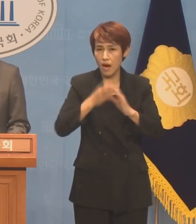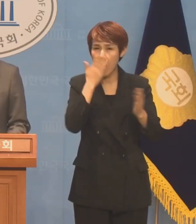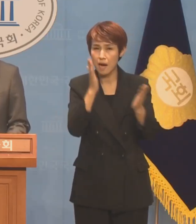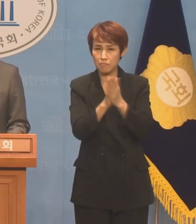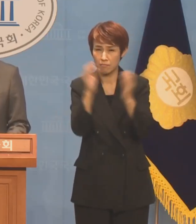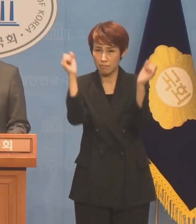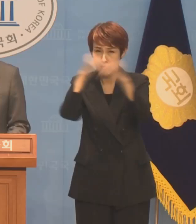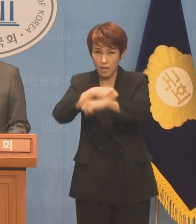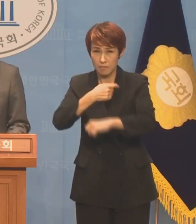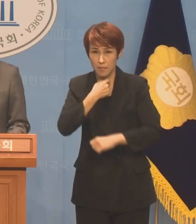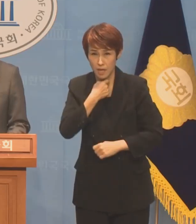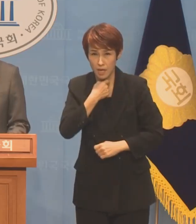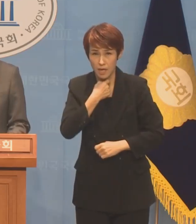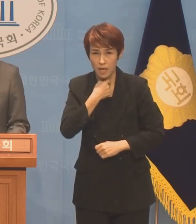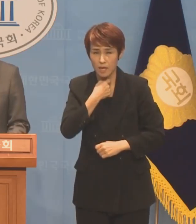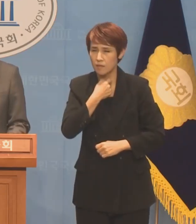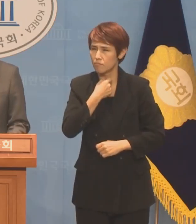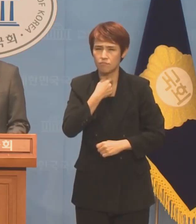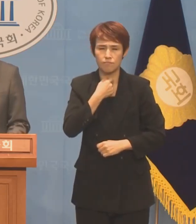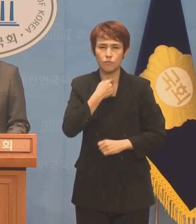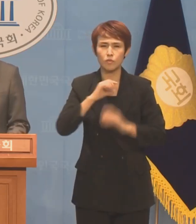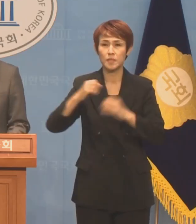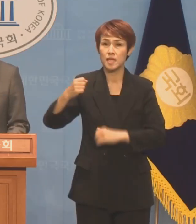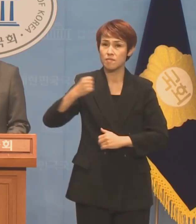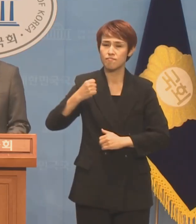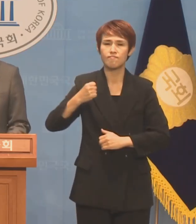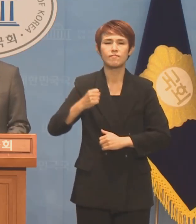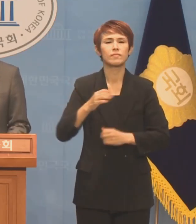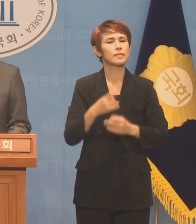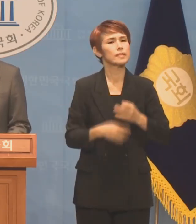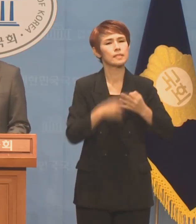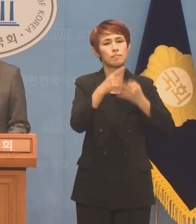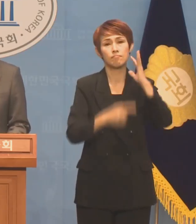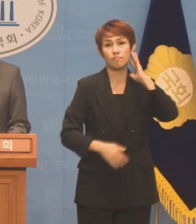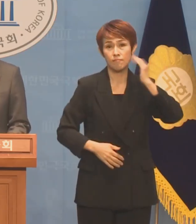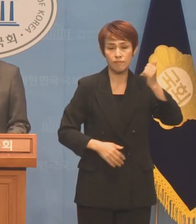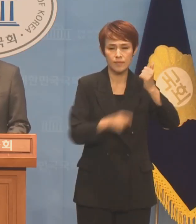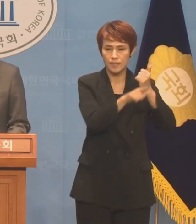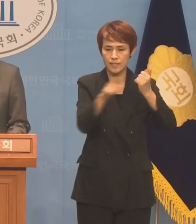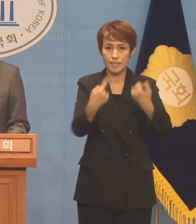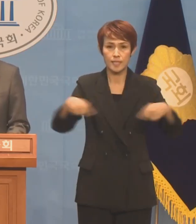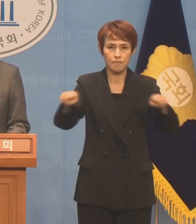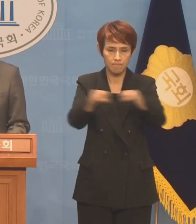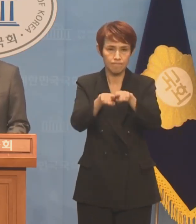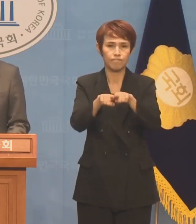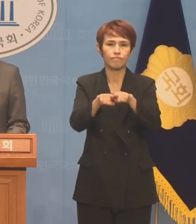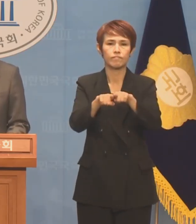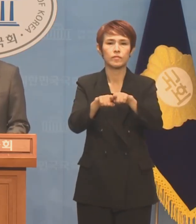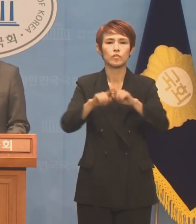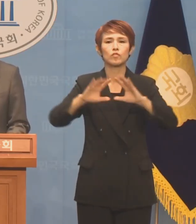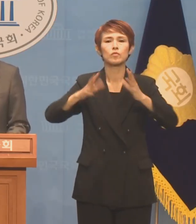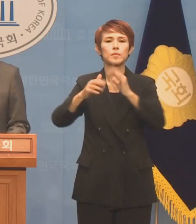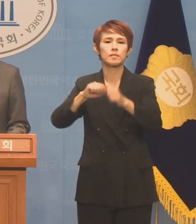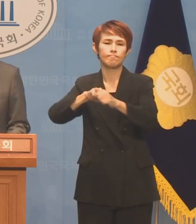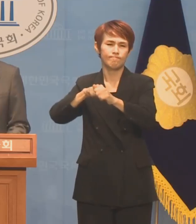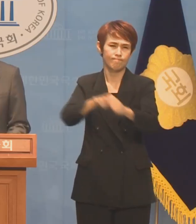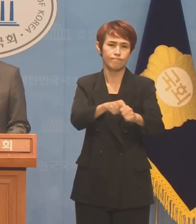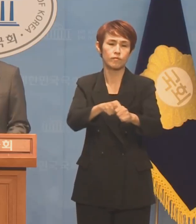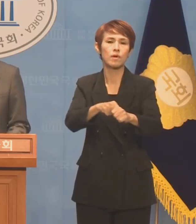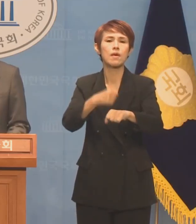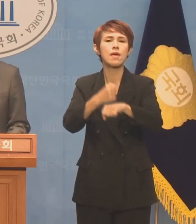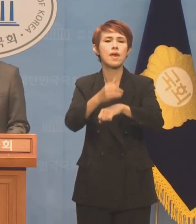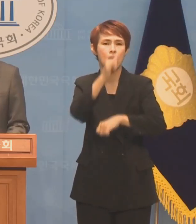들어서는 내란 동조당을 내란 수괴 윤석열과 함께 국민의 준엄한 심판을 받을